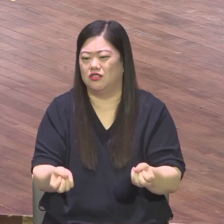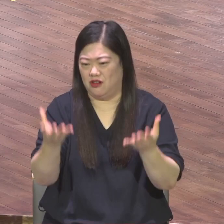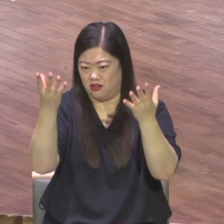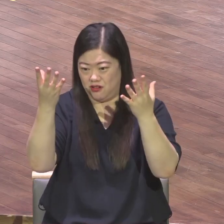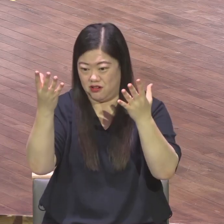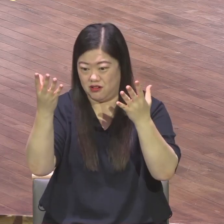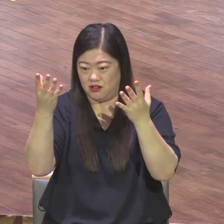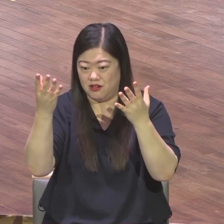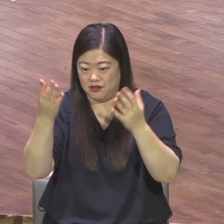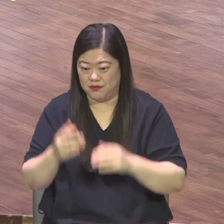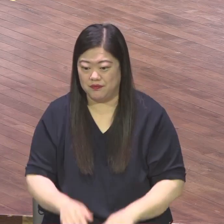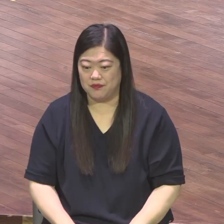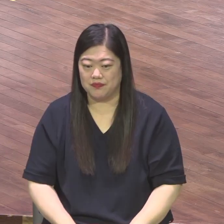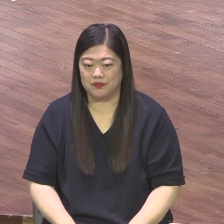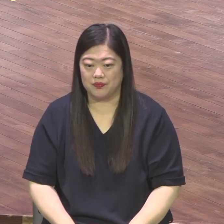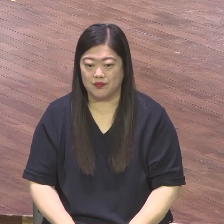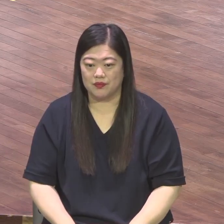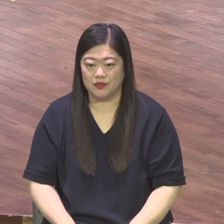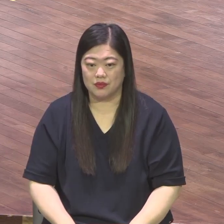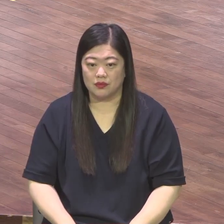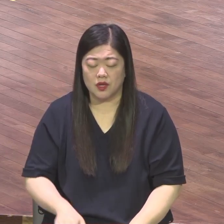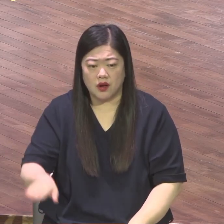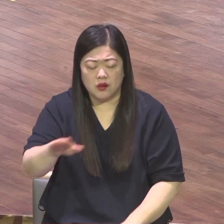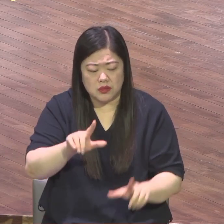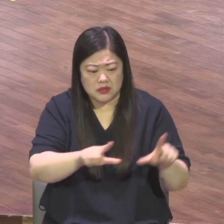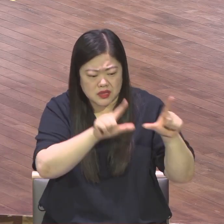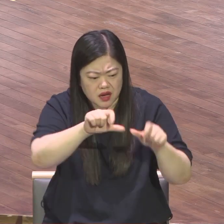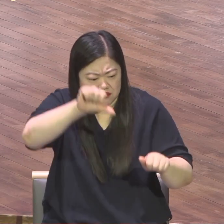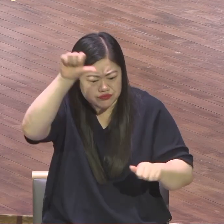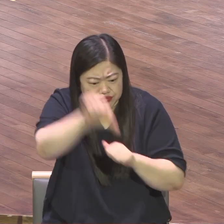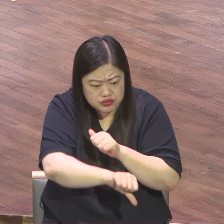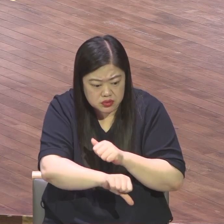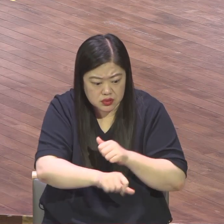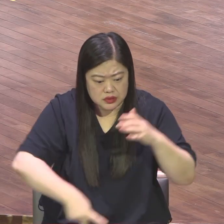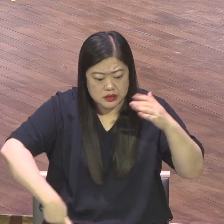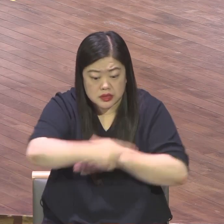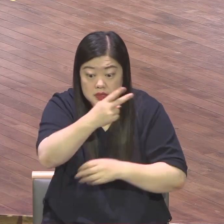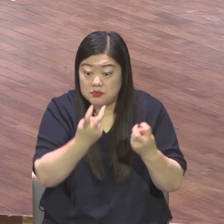이 저주에서 재앙에서 빠져나오는 길이 뭐냐? 그리스도.